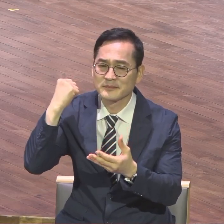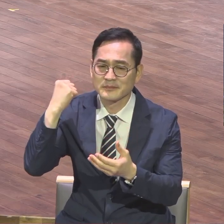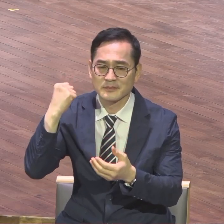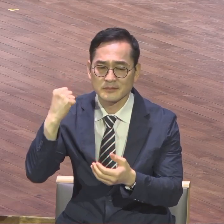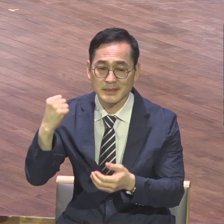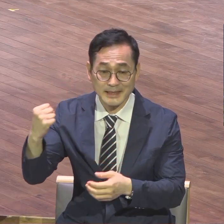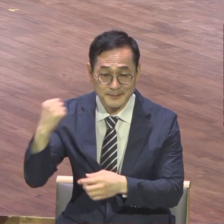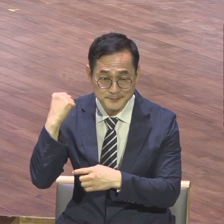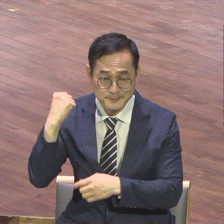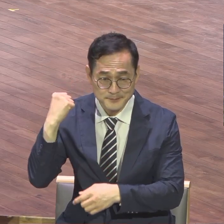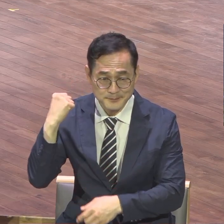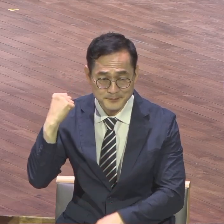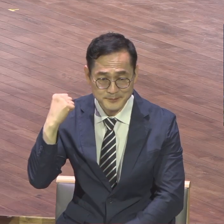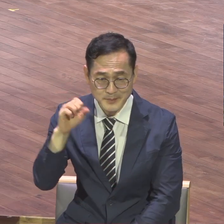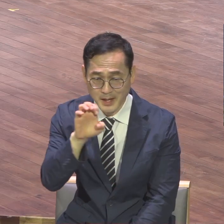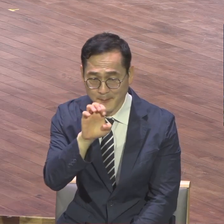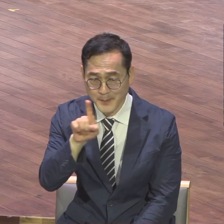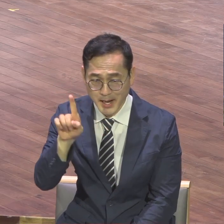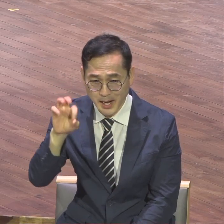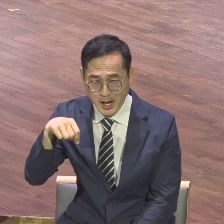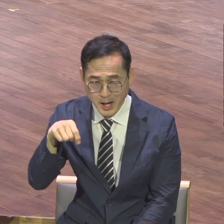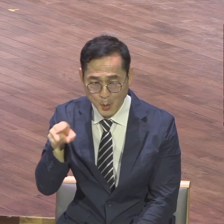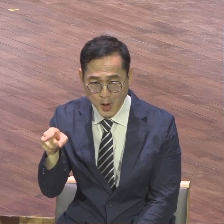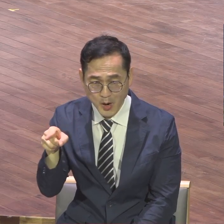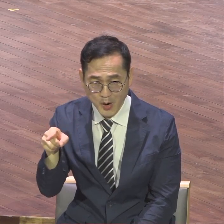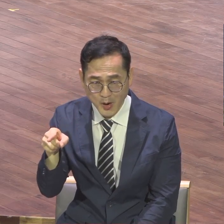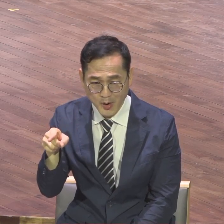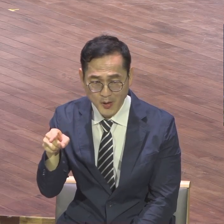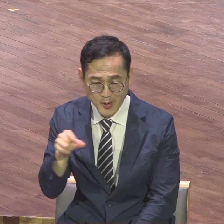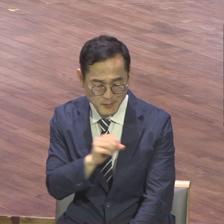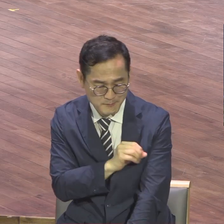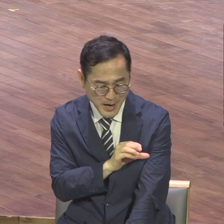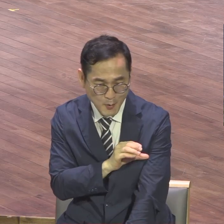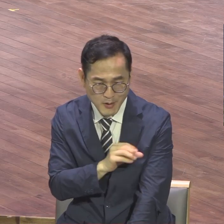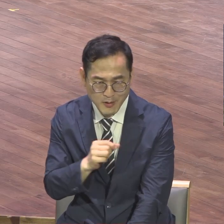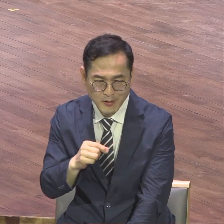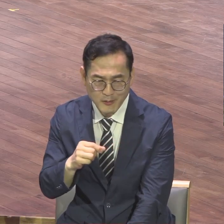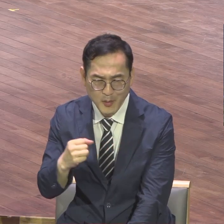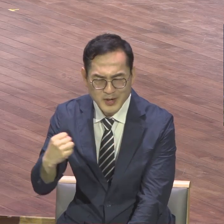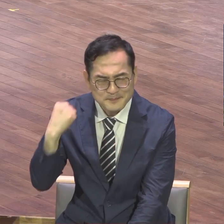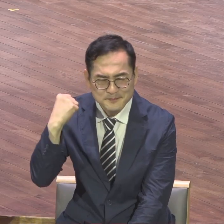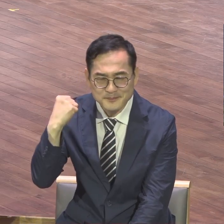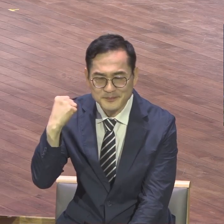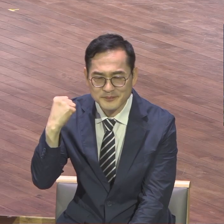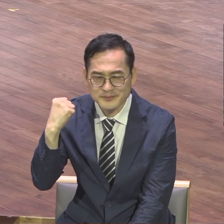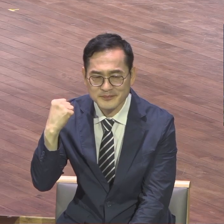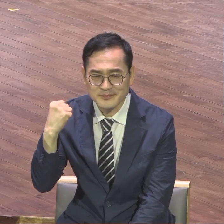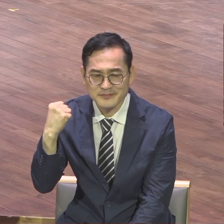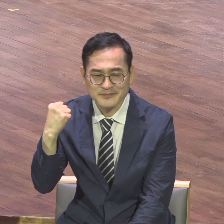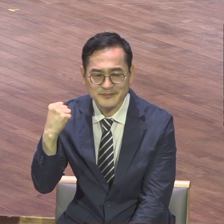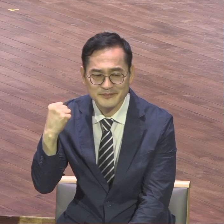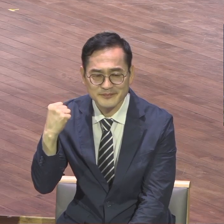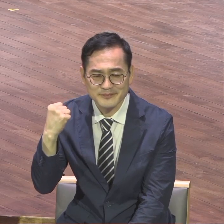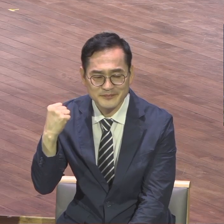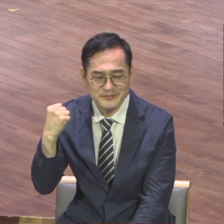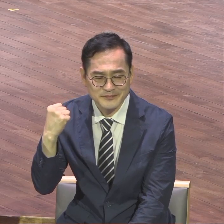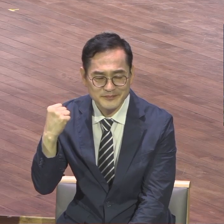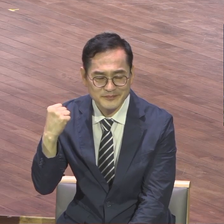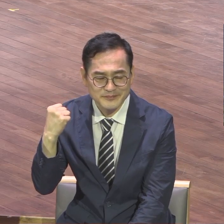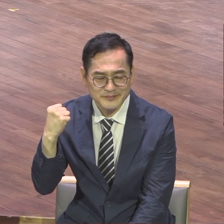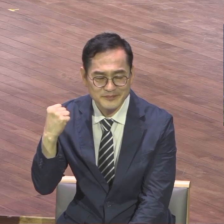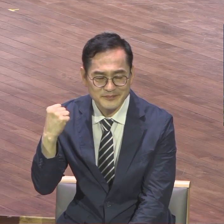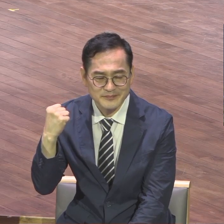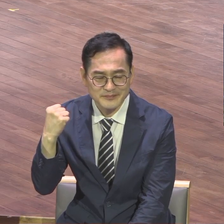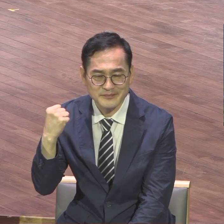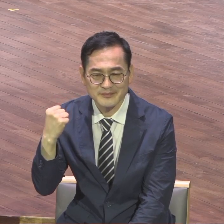파워가 이제 파워. 아멘. 예배드려 나와 예배 가니까 하도 넋 빠진 사람처럼